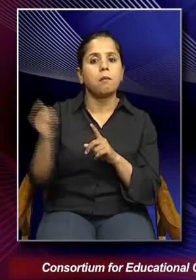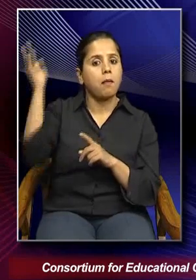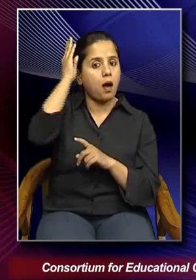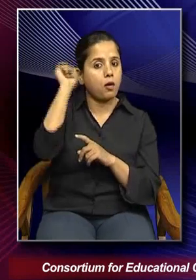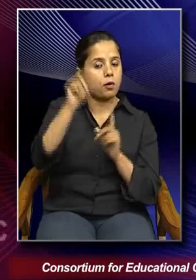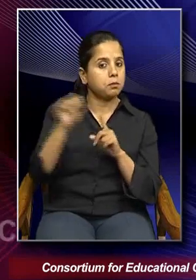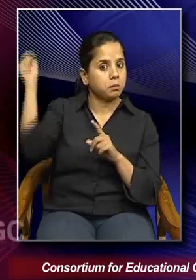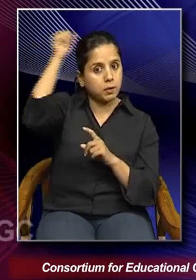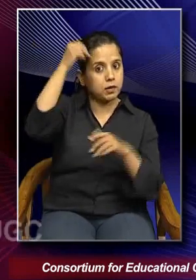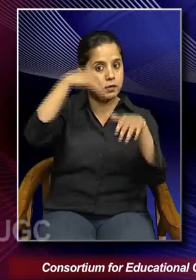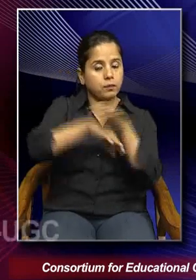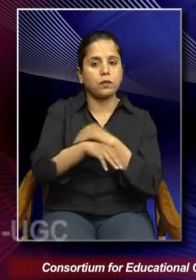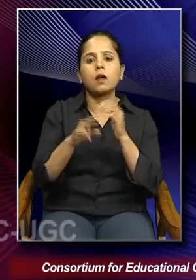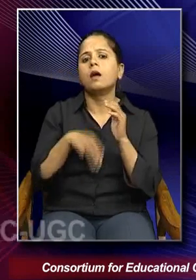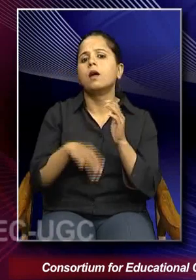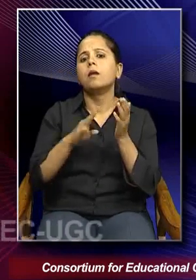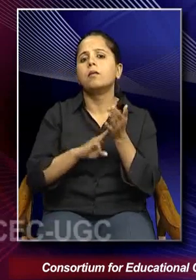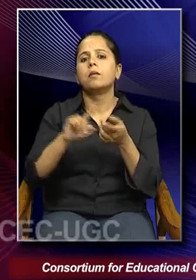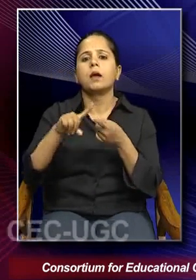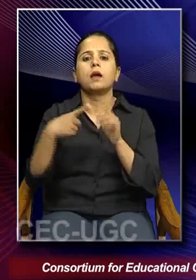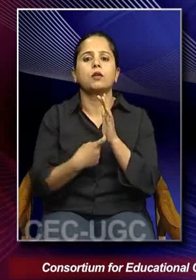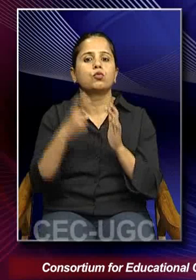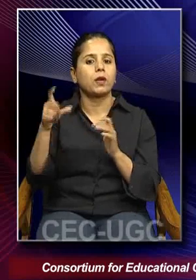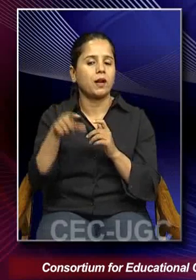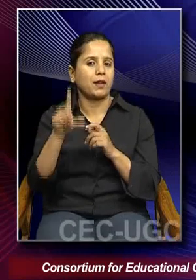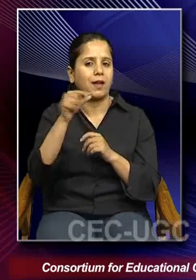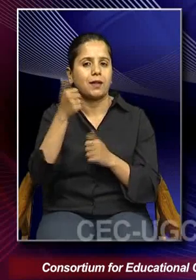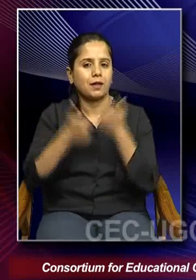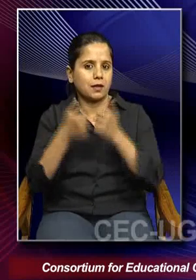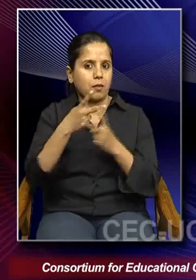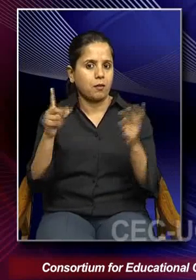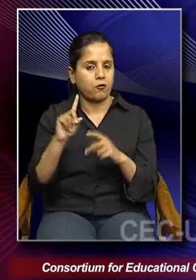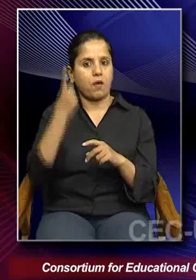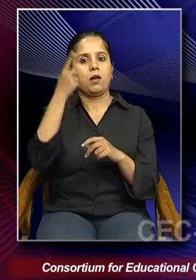में मैट्रिक की परीक्षा प्रथम श्रेणी में उन्होंने